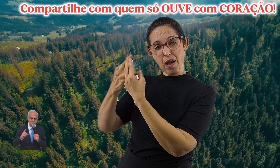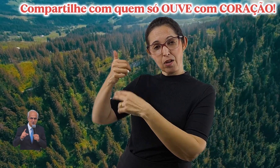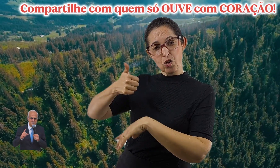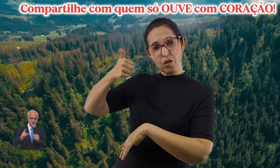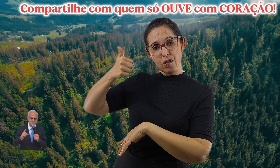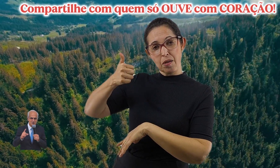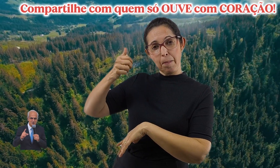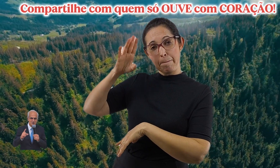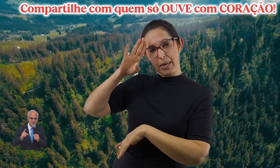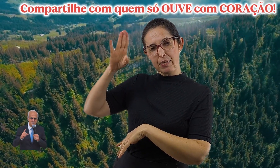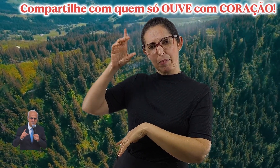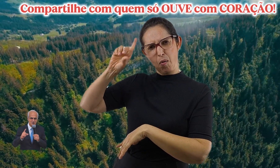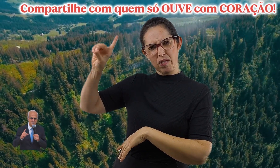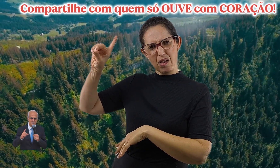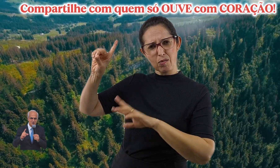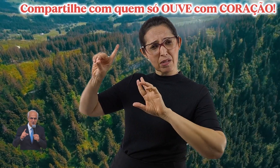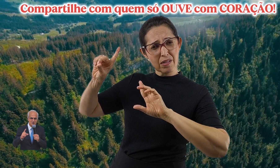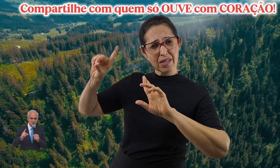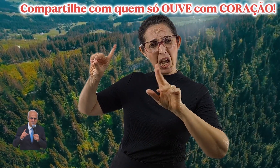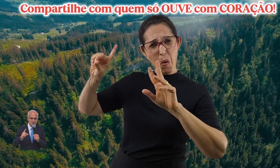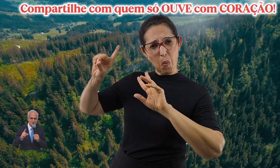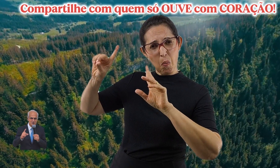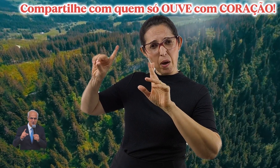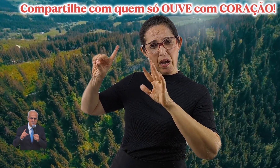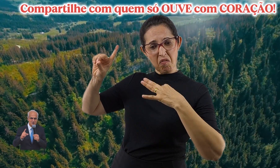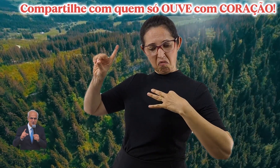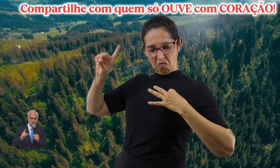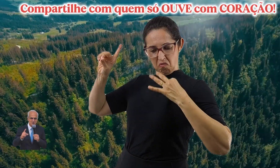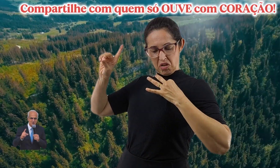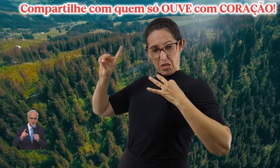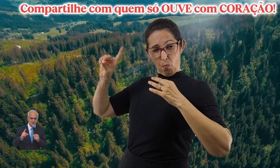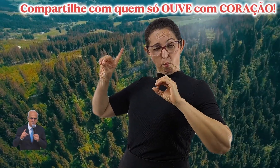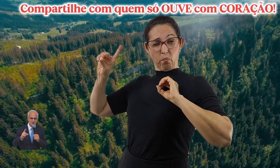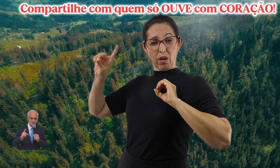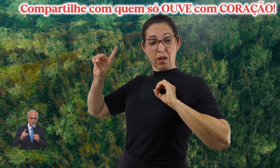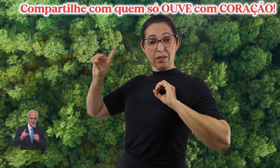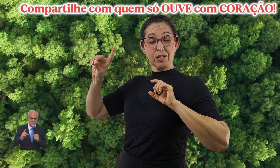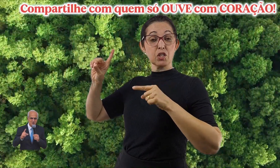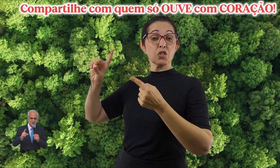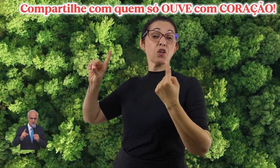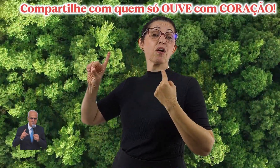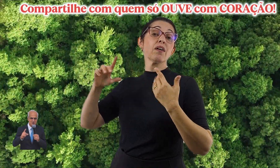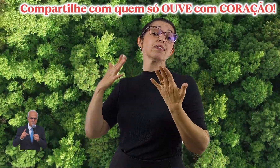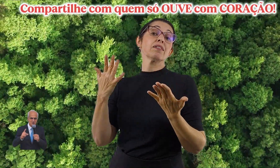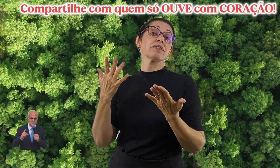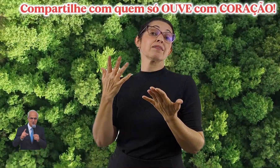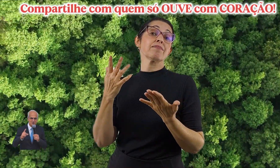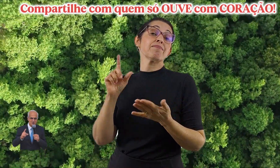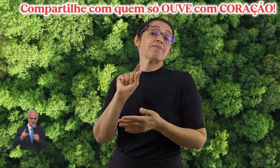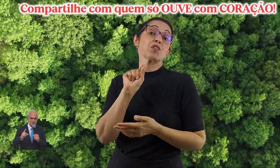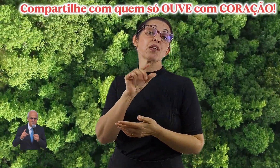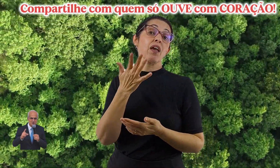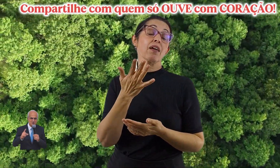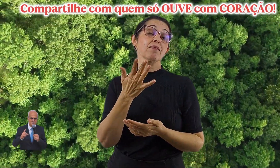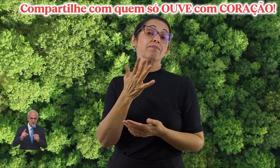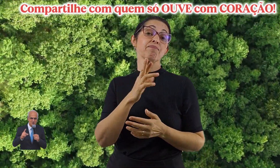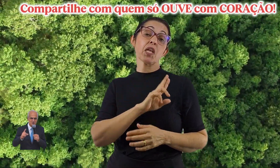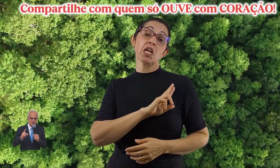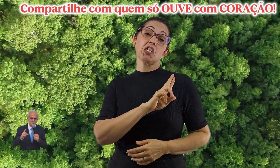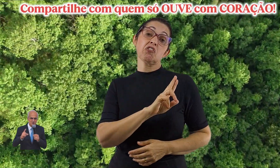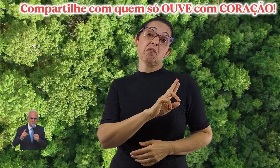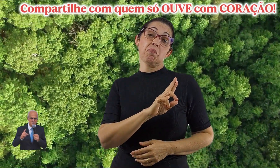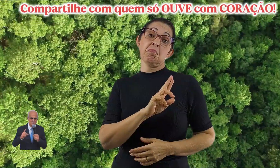centro da nossa vida, se nós não nos colocamos à disposição de Deus, o que nós somos é religiosos mesmo. Ainda que possamos dizer que eu